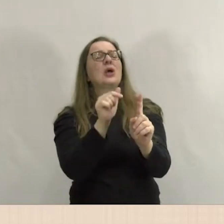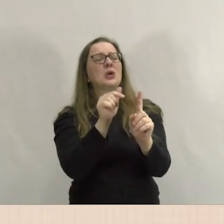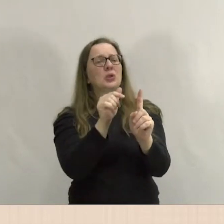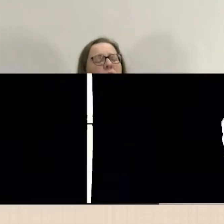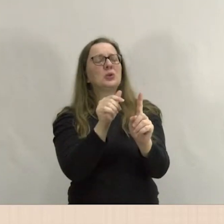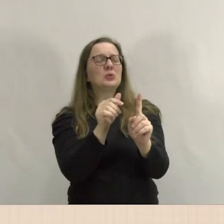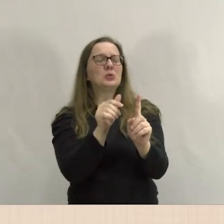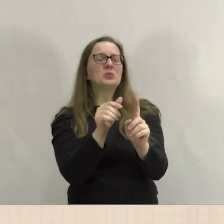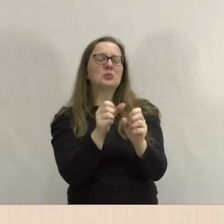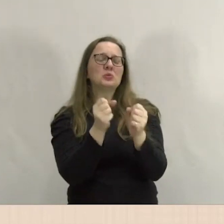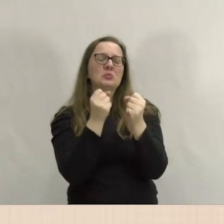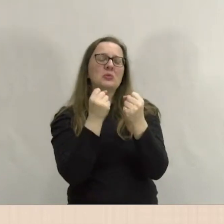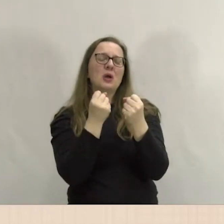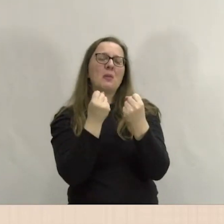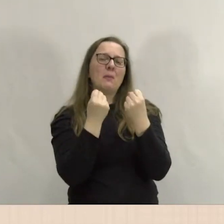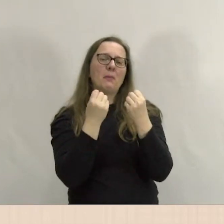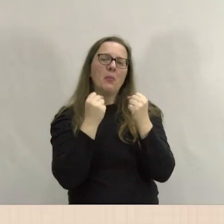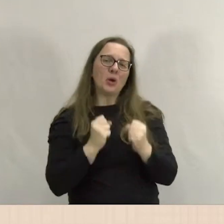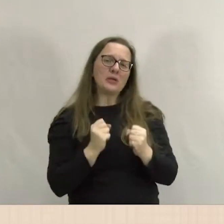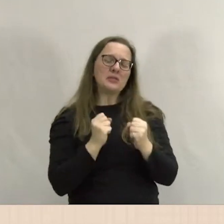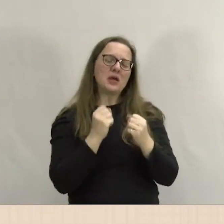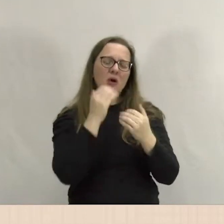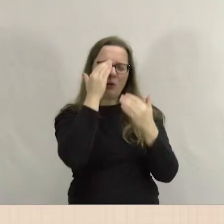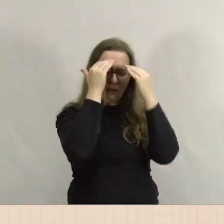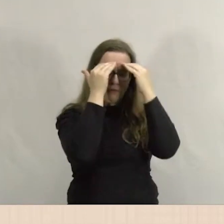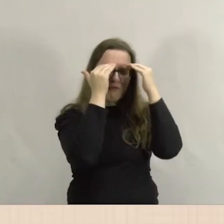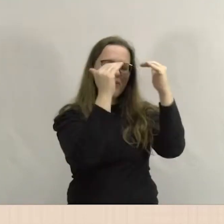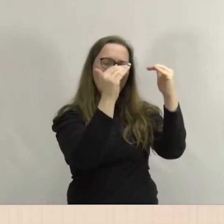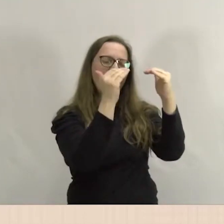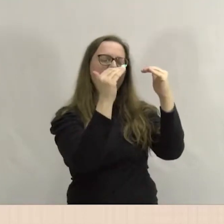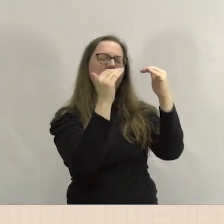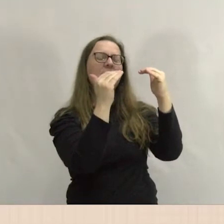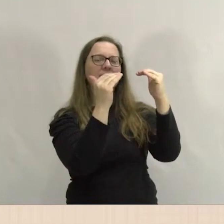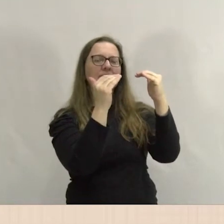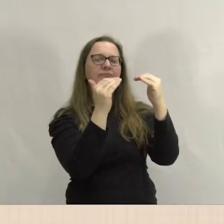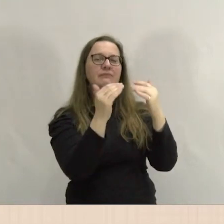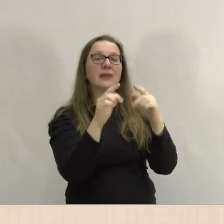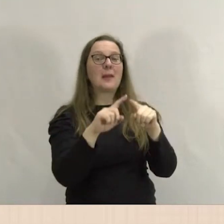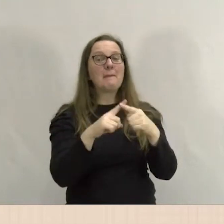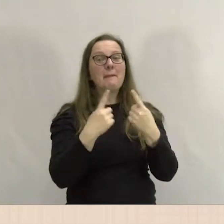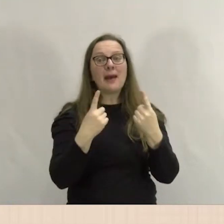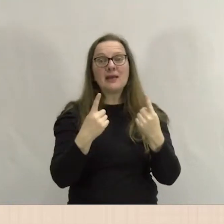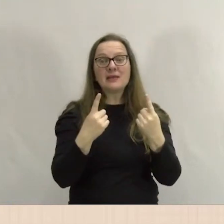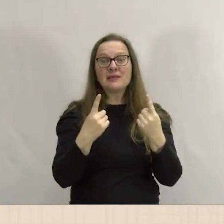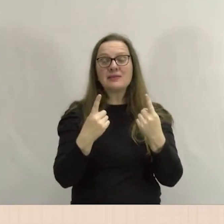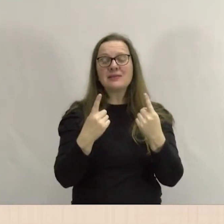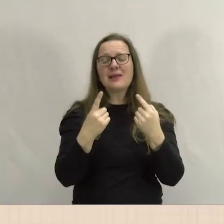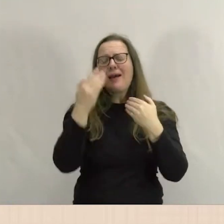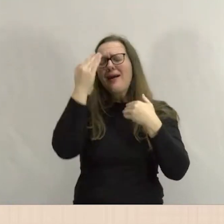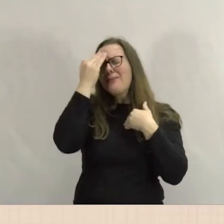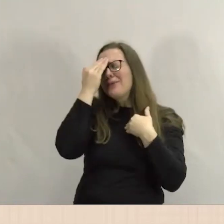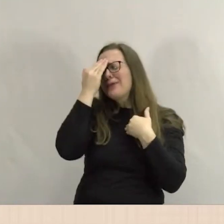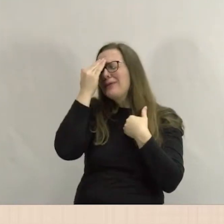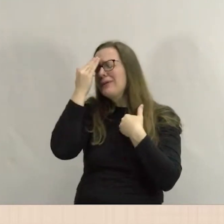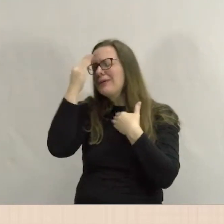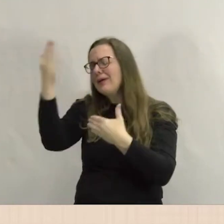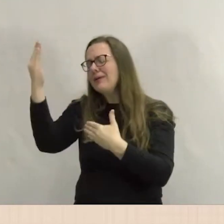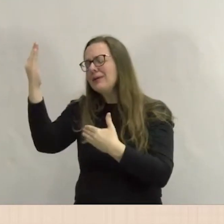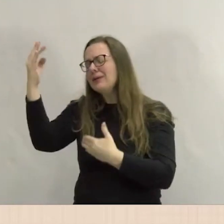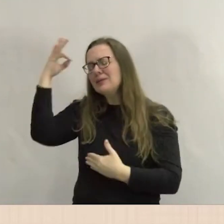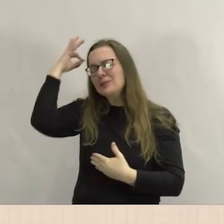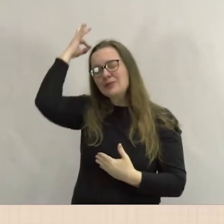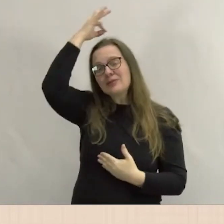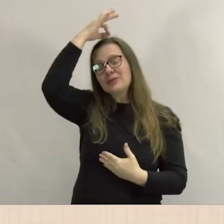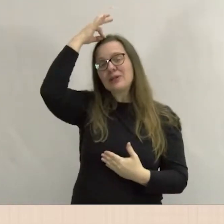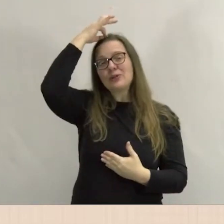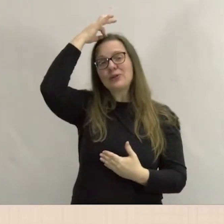Graças a Deus o Espírito Santo está hoje formando um grande grupo de Timóteos.